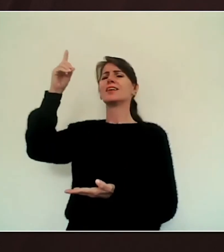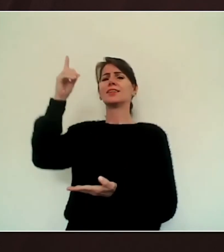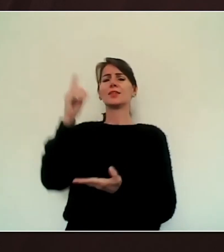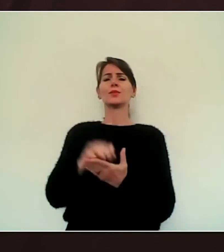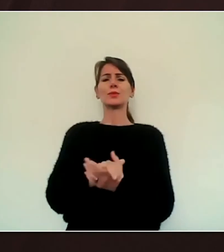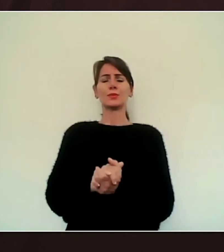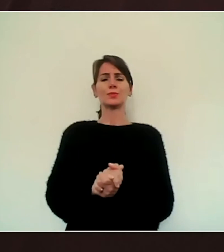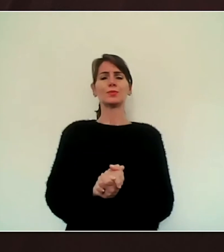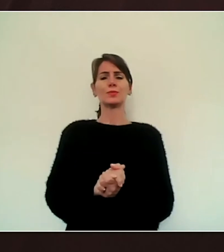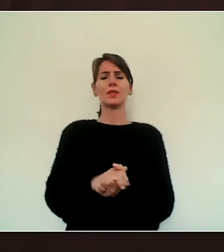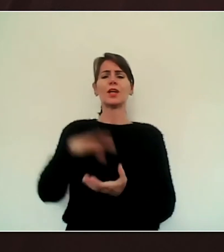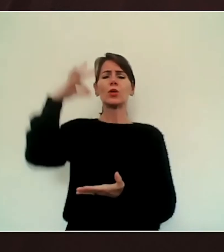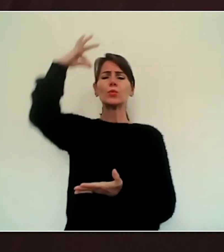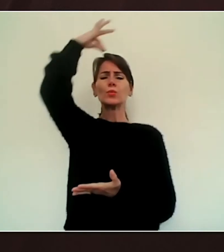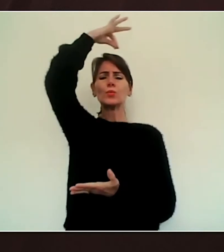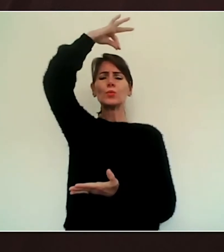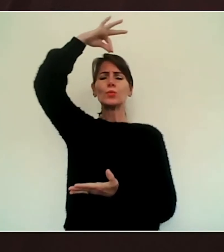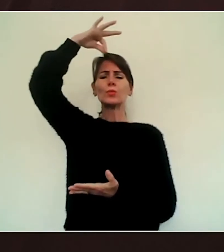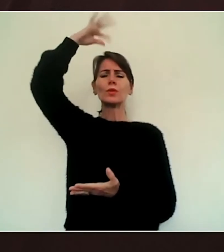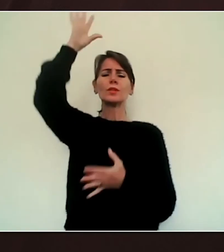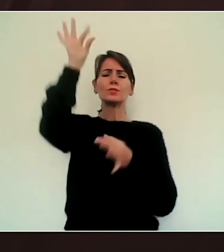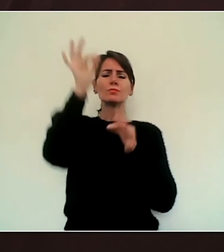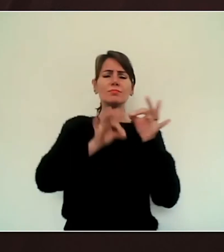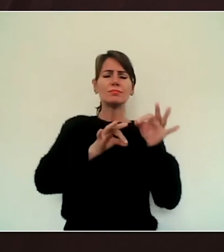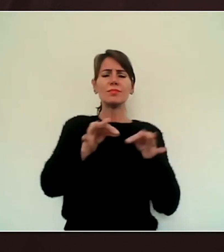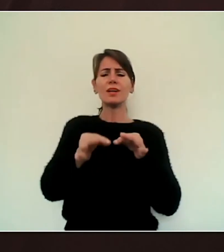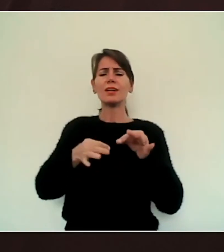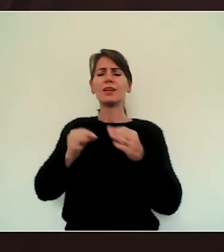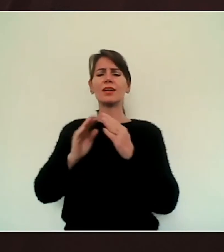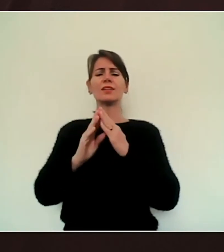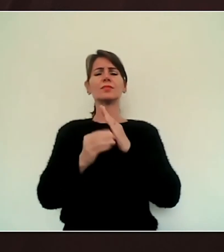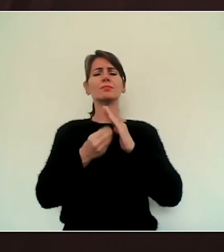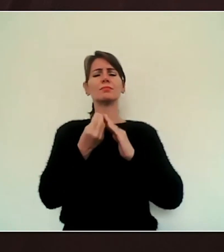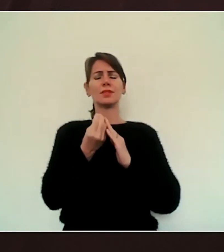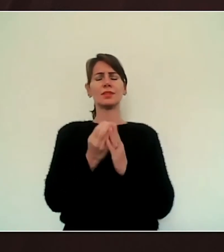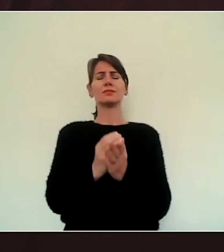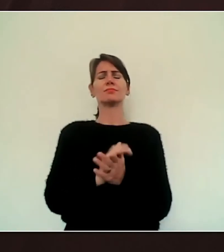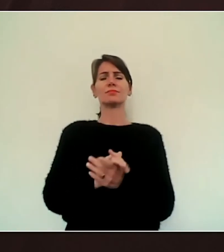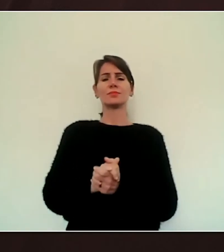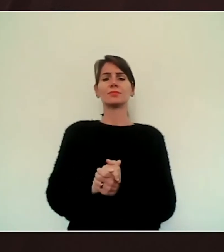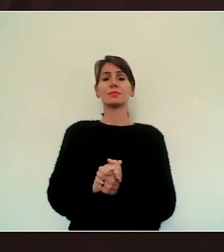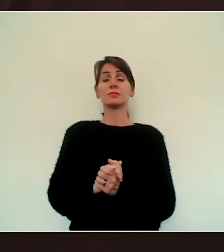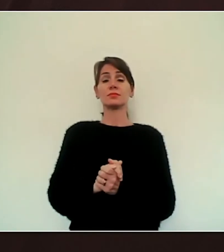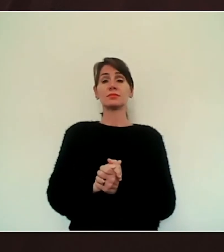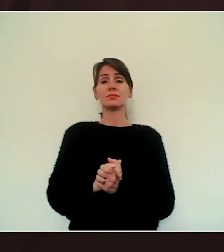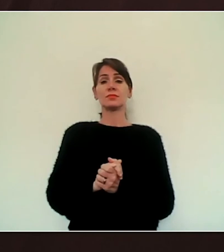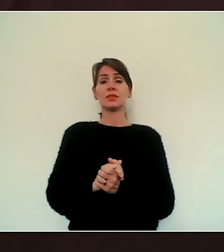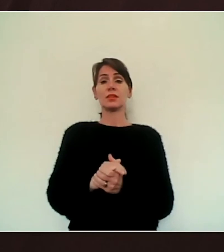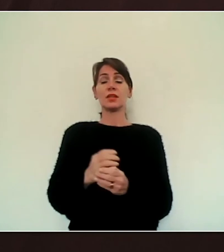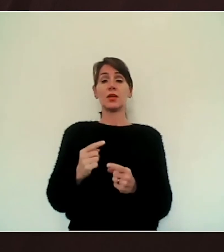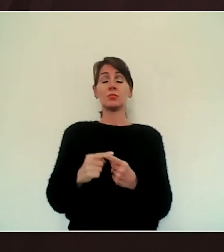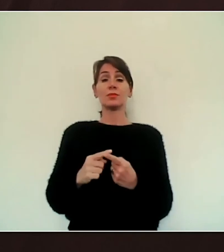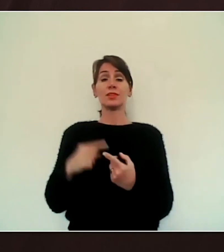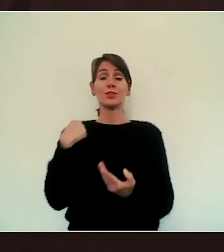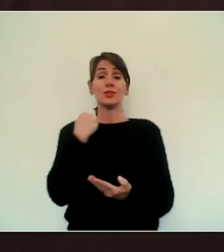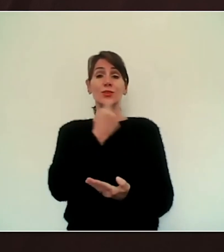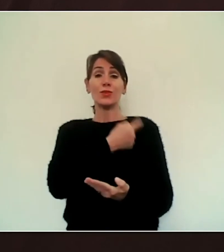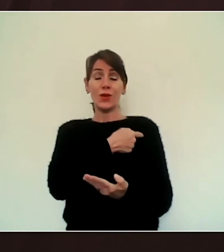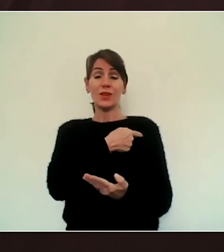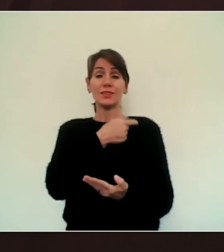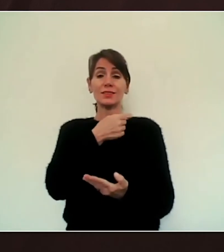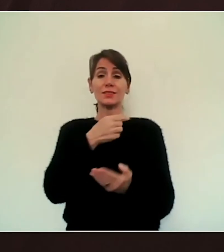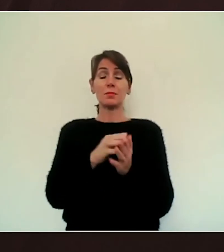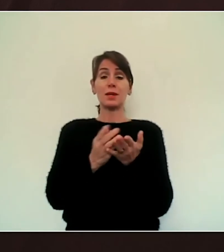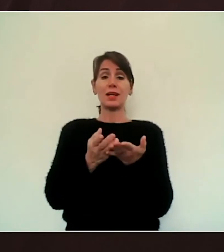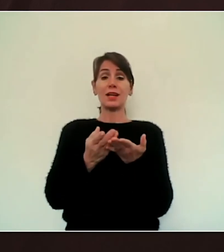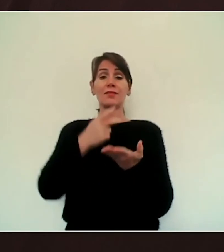Espírito Santo está fazendo. Ó Senhor Jesus, porque nós guardamos a palavra profética. Nós